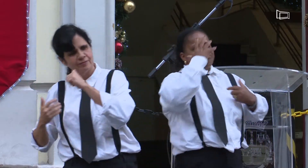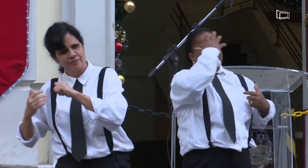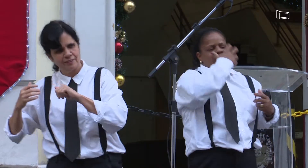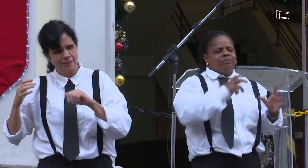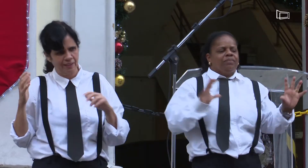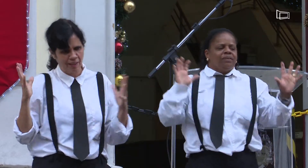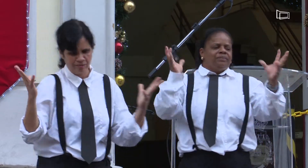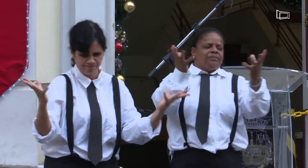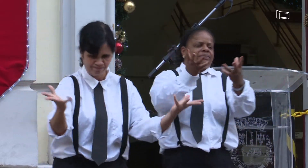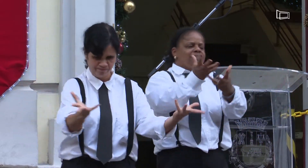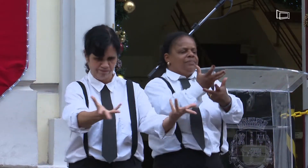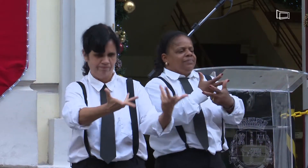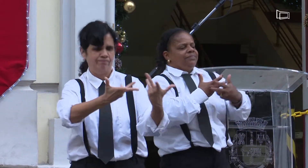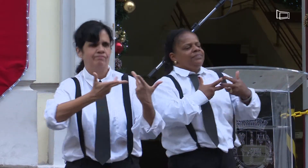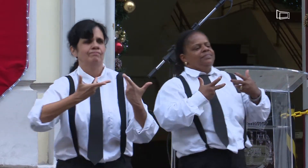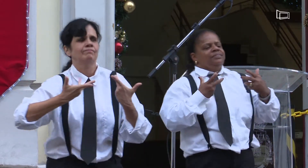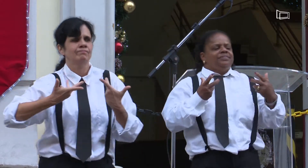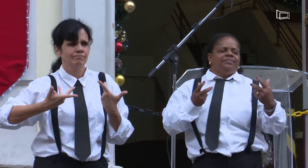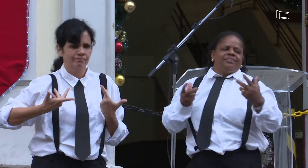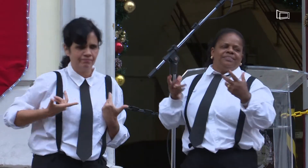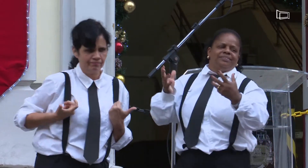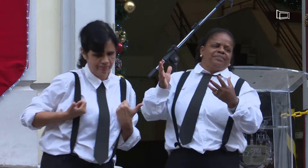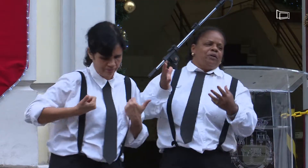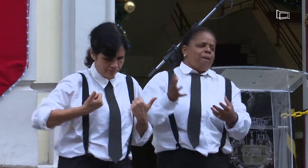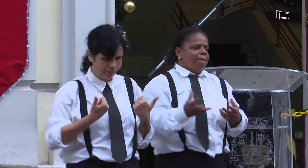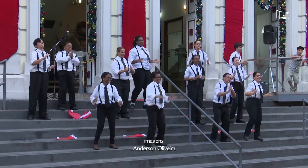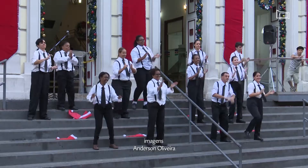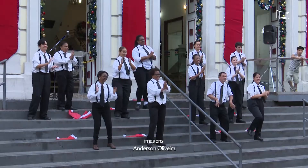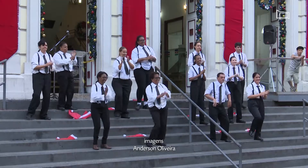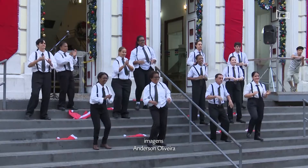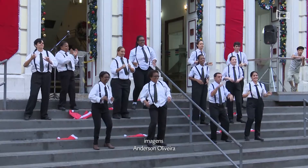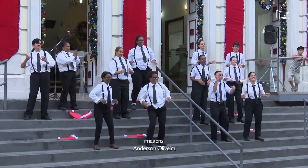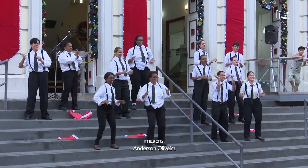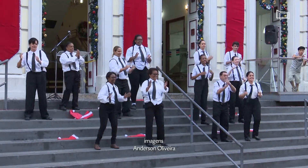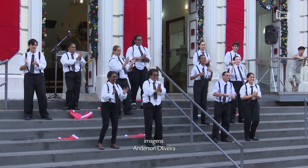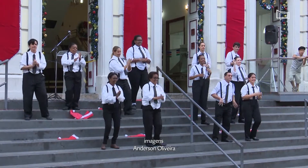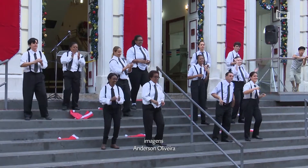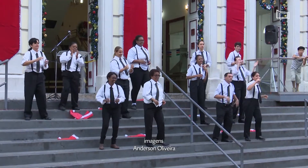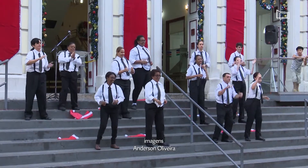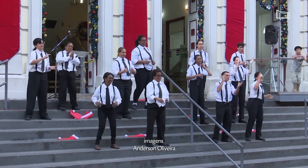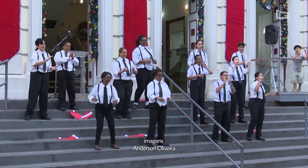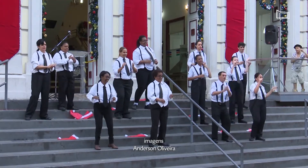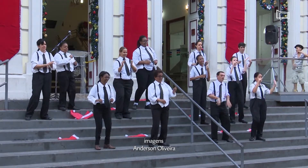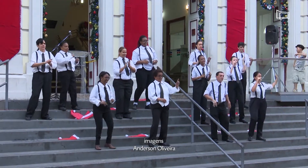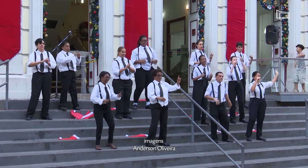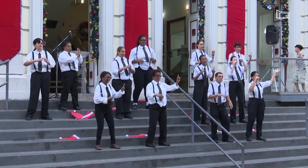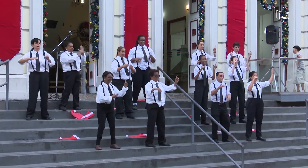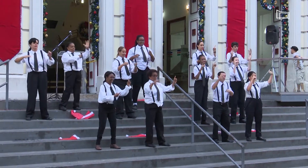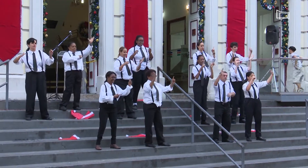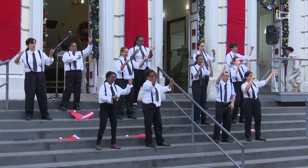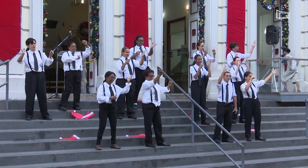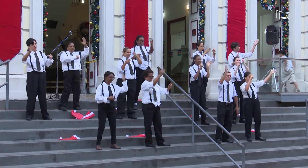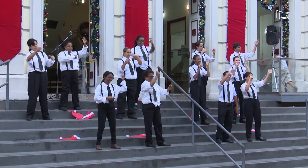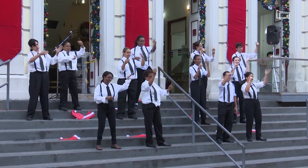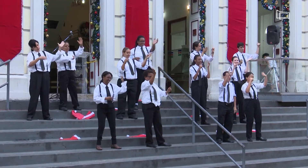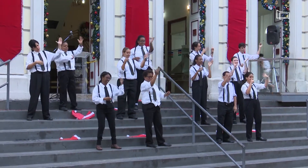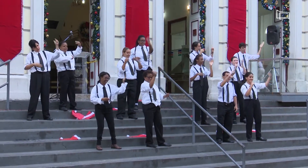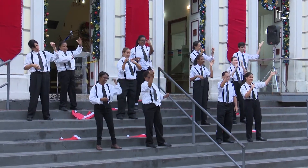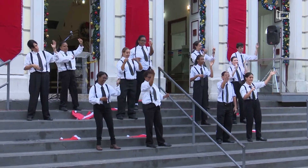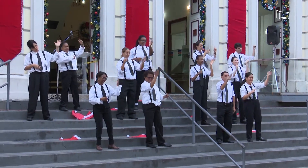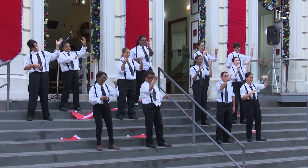Arquidiocese de Juiz de Fora, emocionou o público com a apresentação em frente ao Palácio Barbosa Lima, prédio do